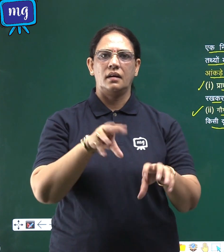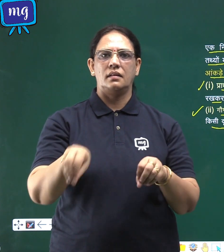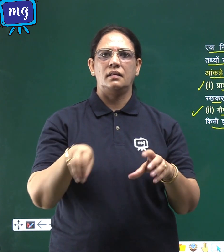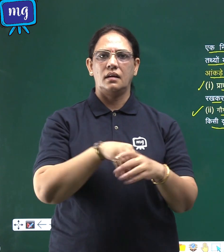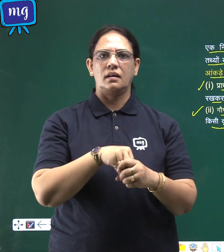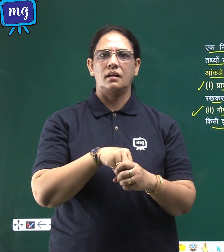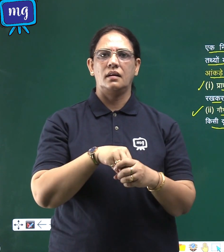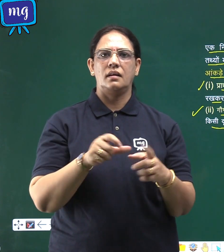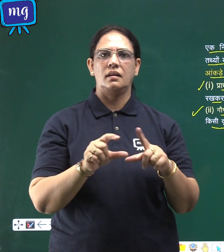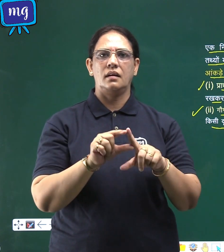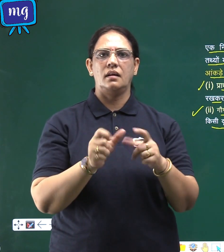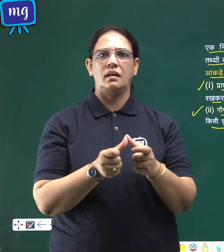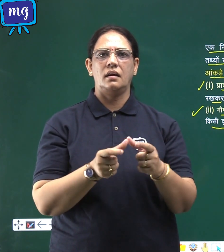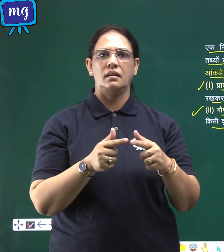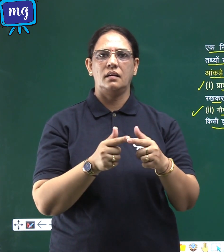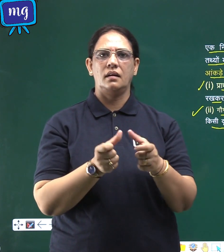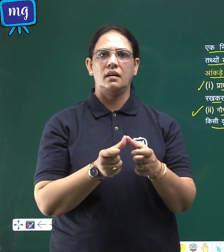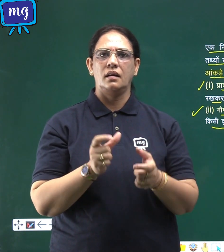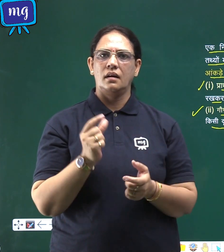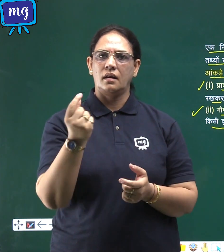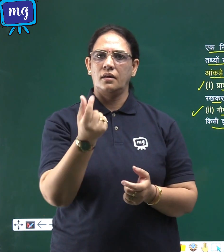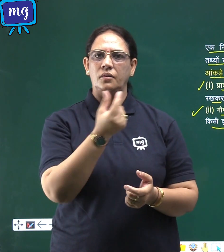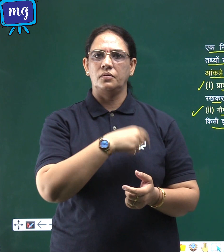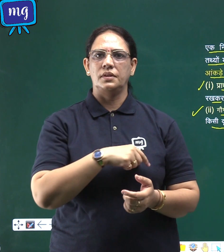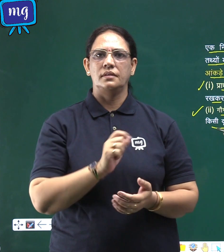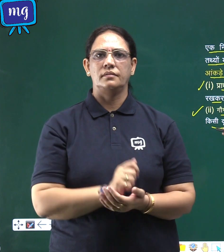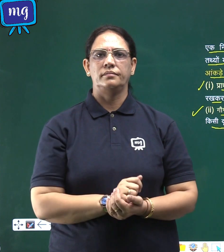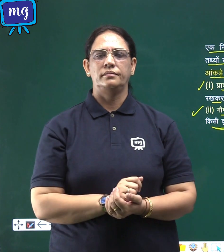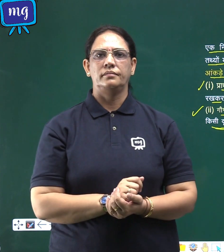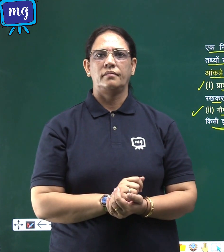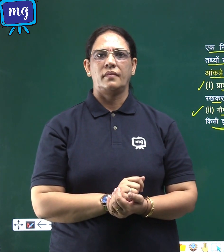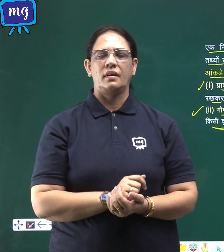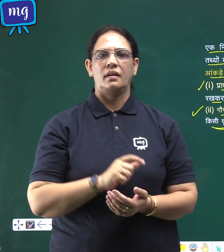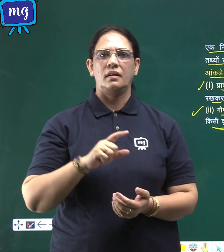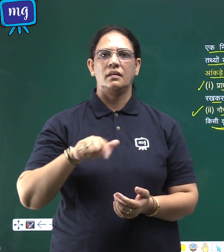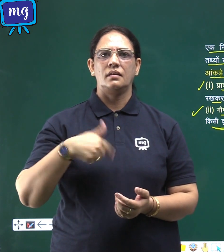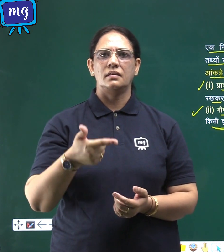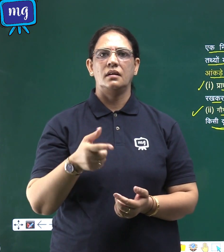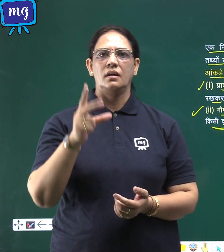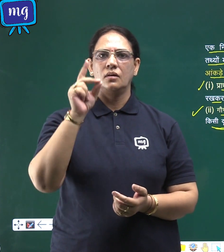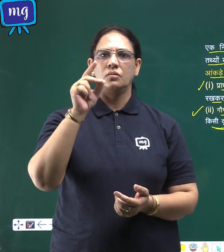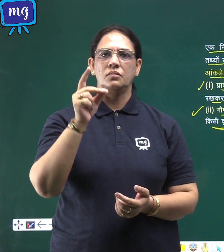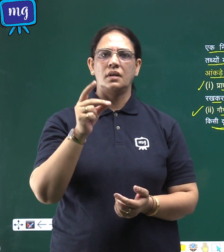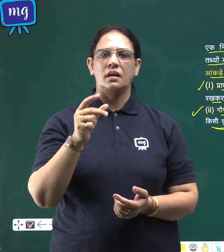का प्रियोग किसी दूसरे के द्वारा